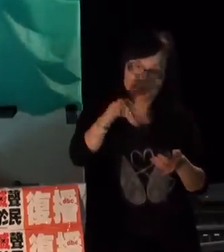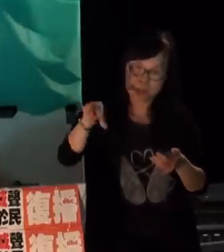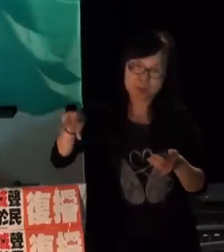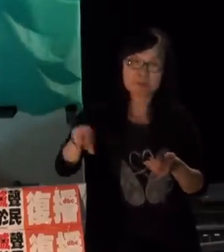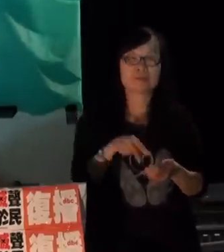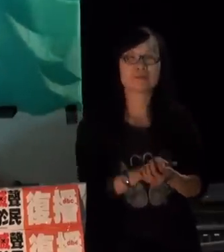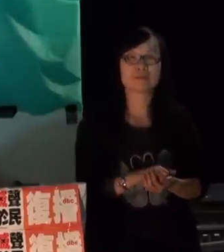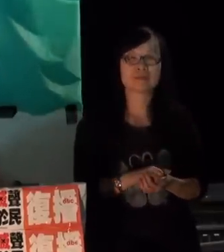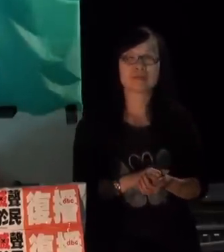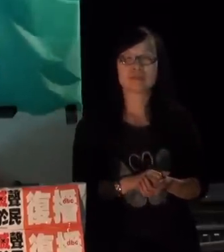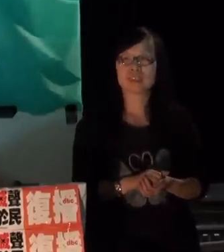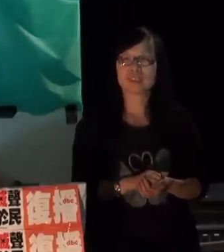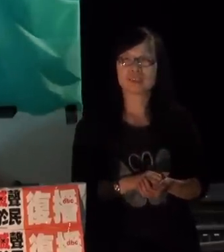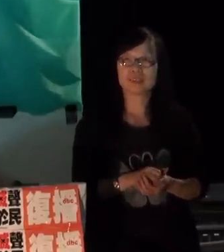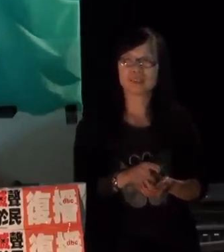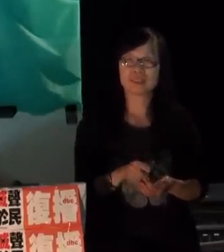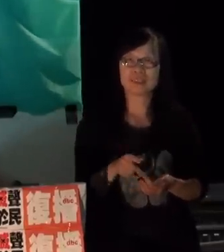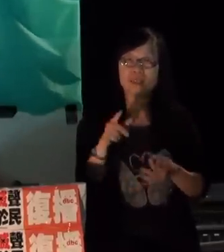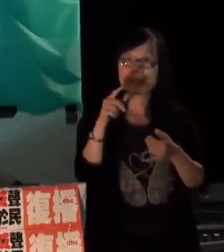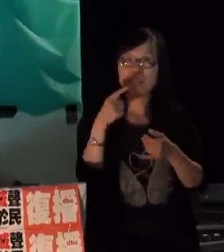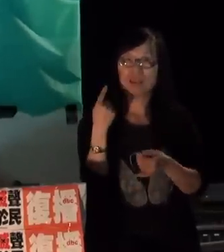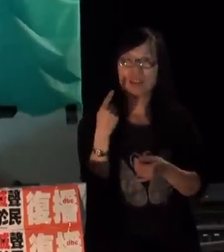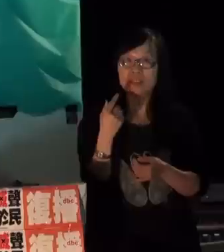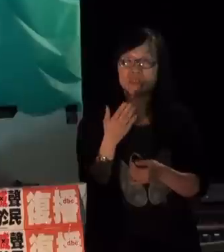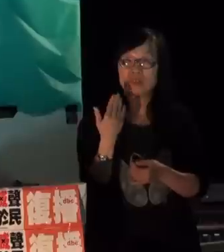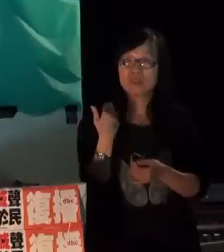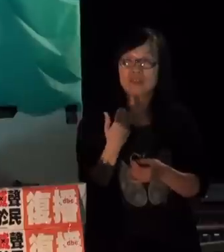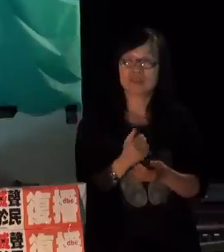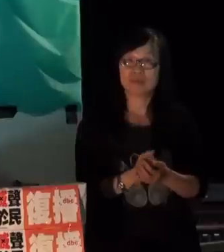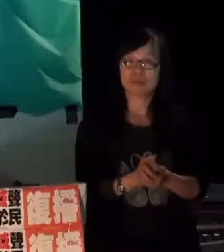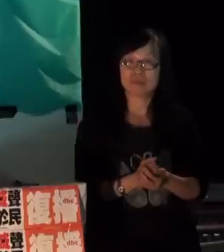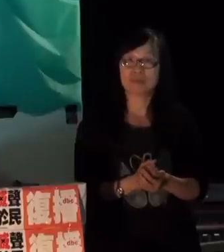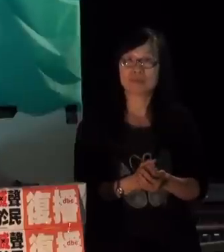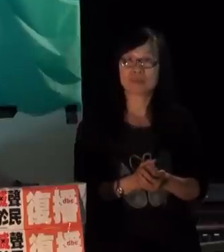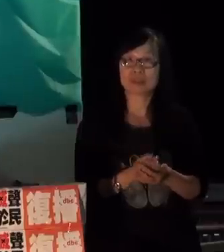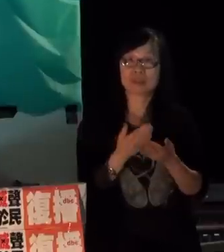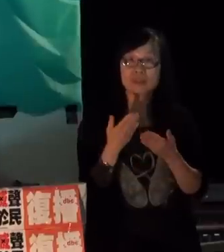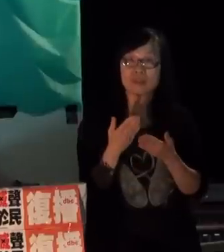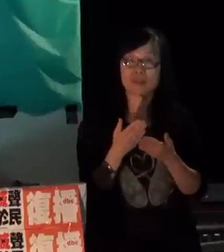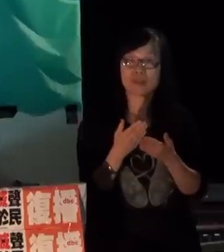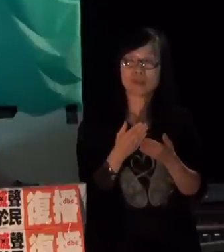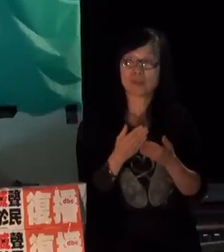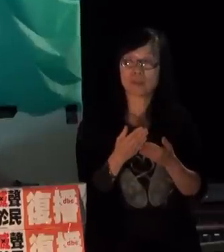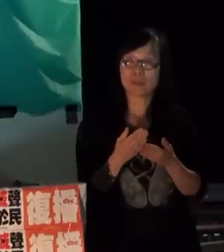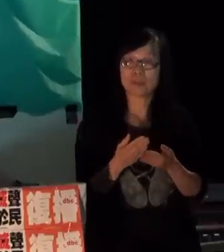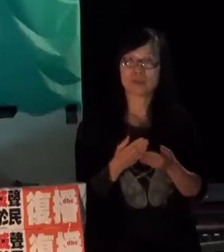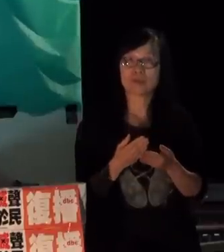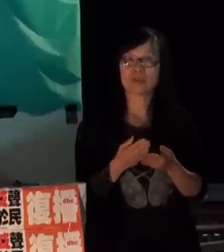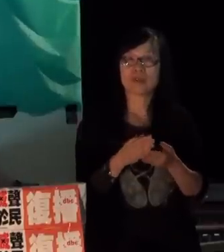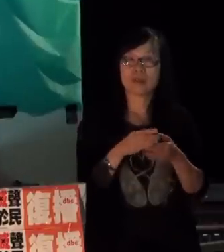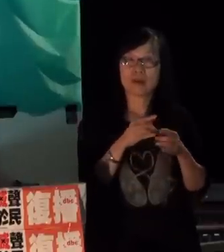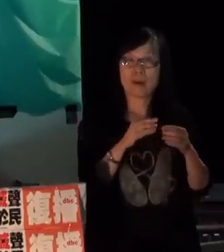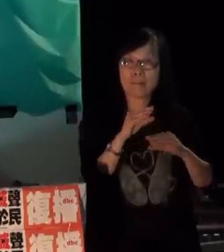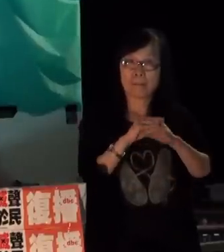喂，好簡單。 係。 佢時來風送騰王閣，由一個民